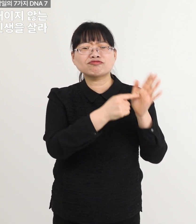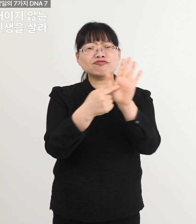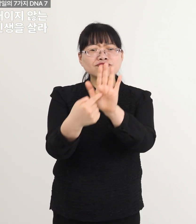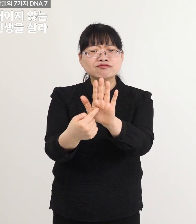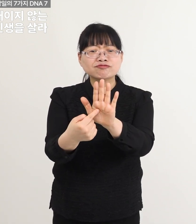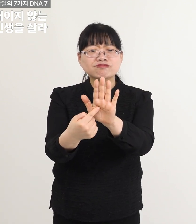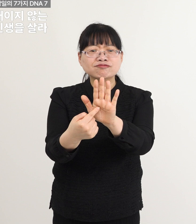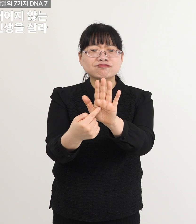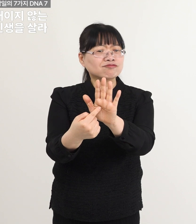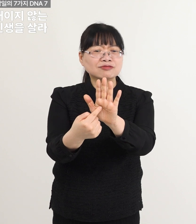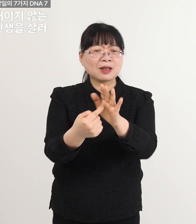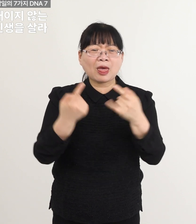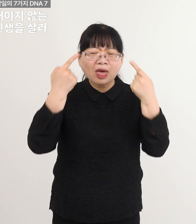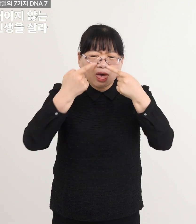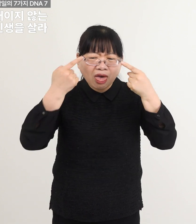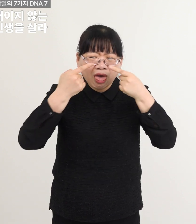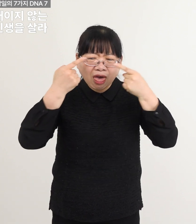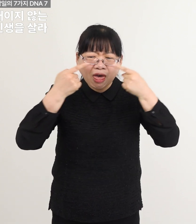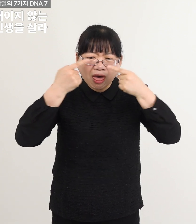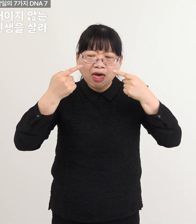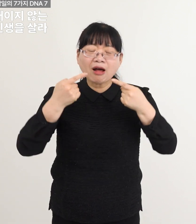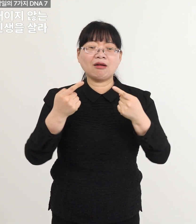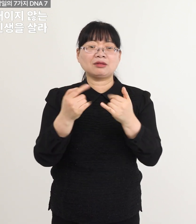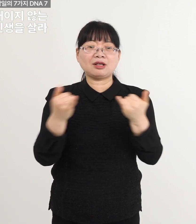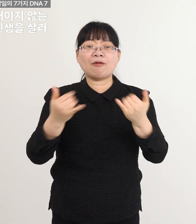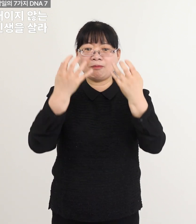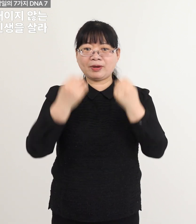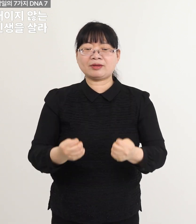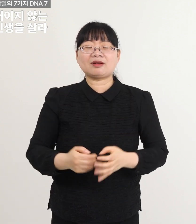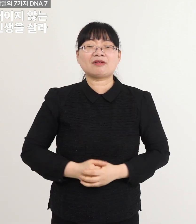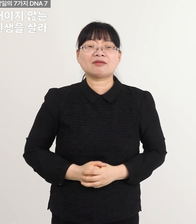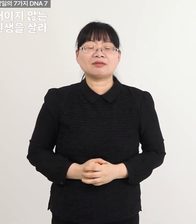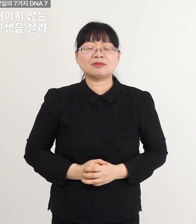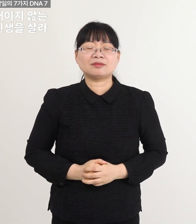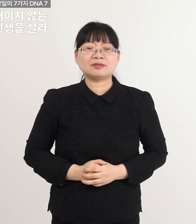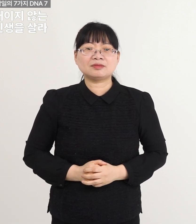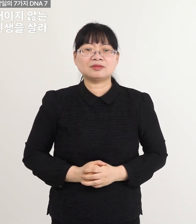드러내기를 혈안이 되어 있는 경우들이 굉장히 많아요.